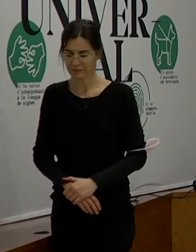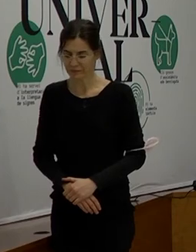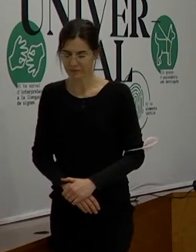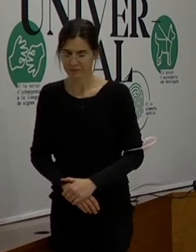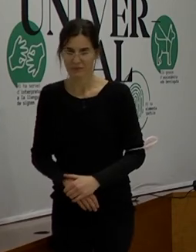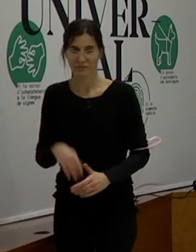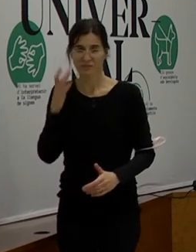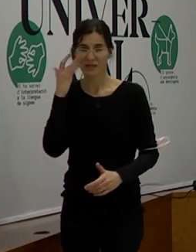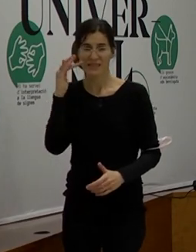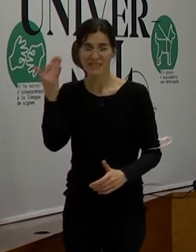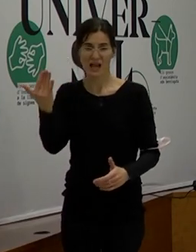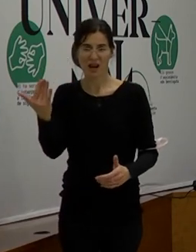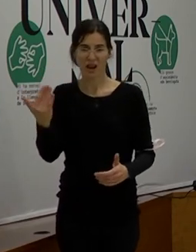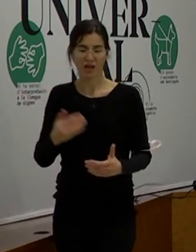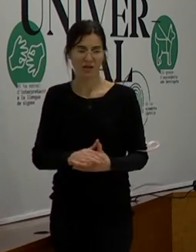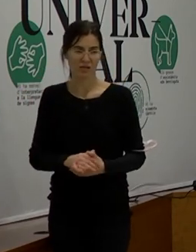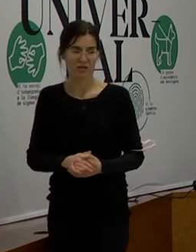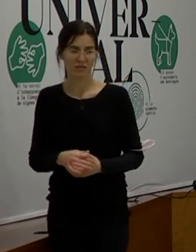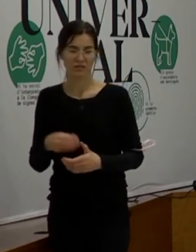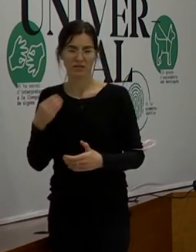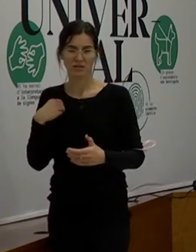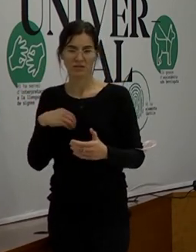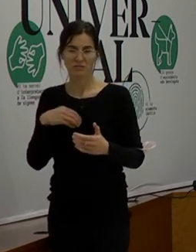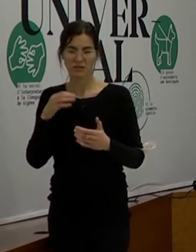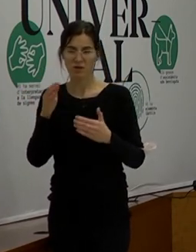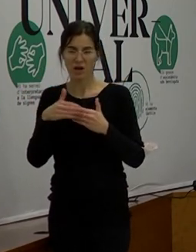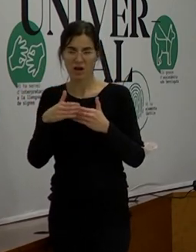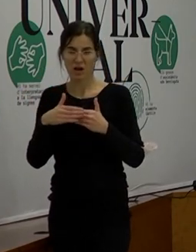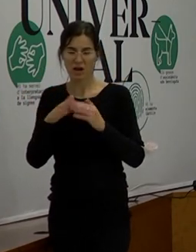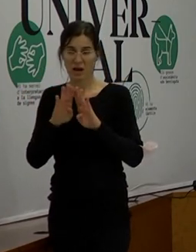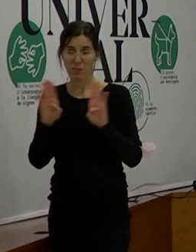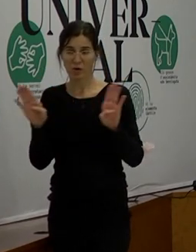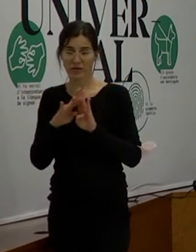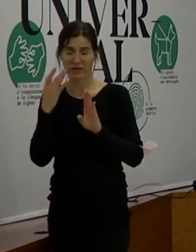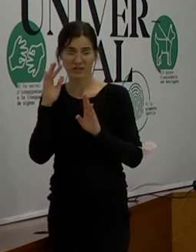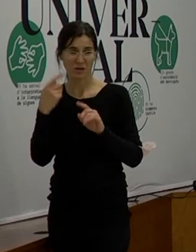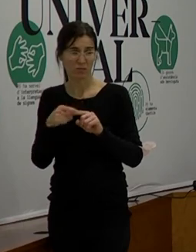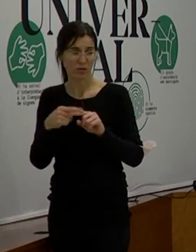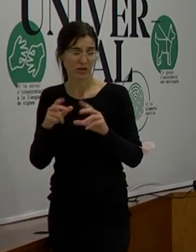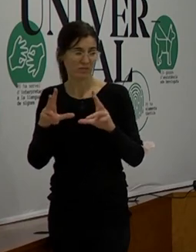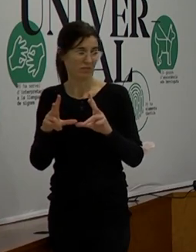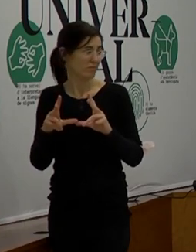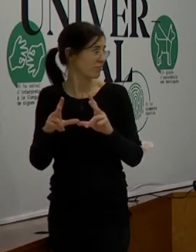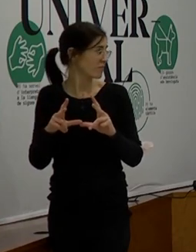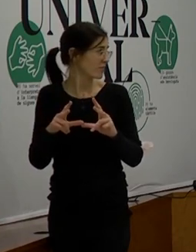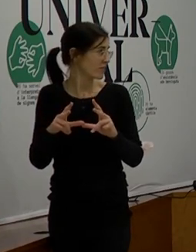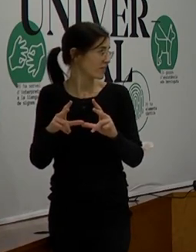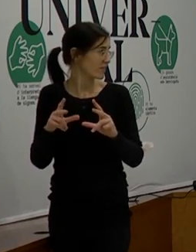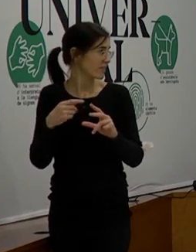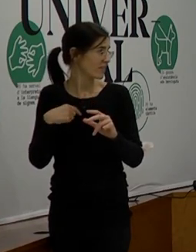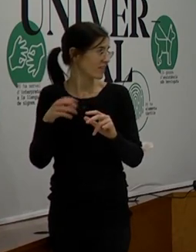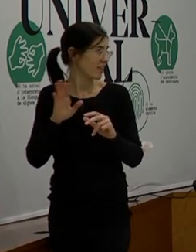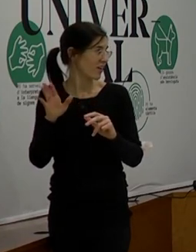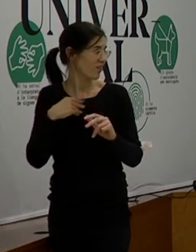de vidre, la porta de vidre, dice, ¿por qué? ¿Te has quedado encerrado? Dice, sí, hola, pero te